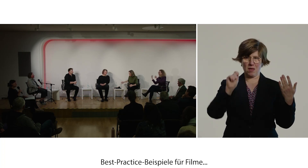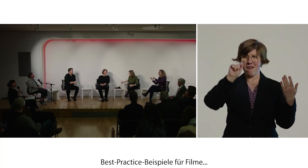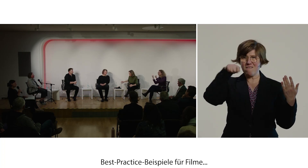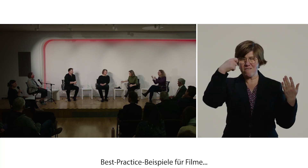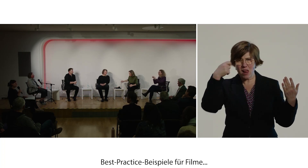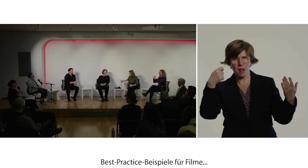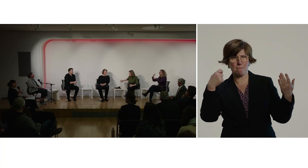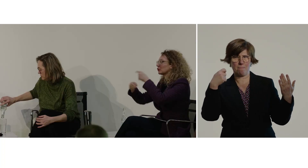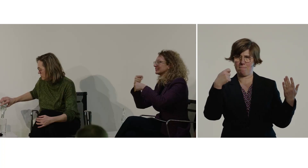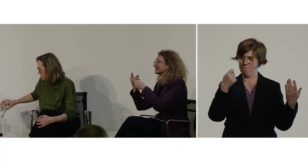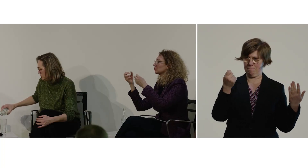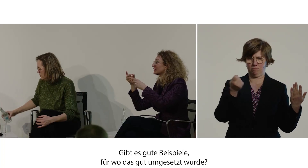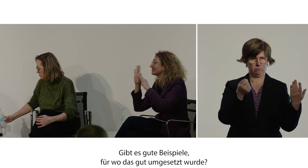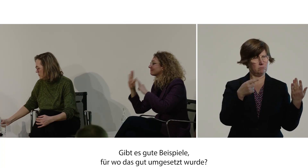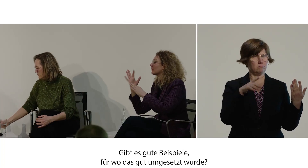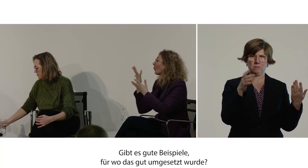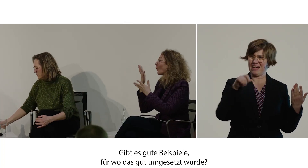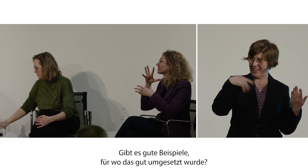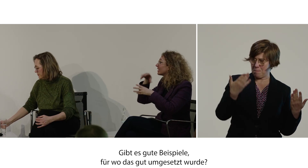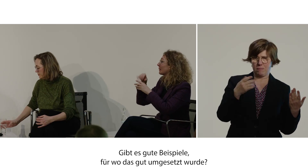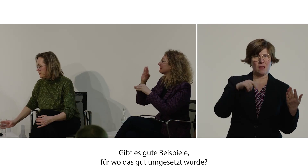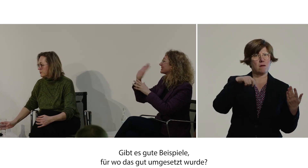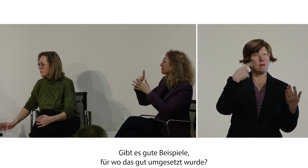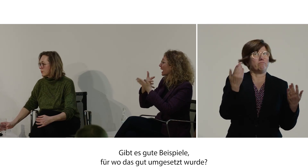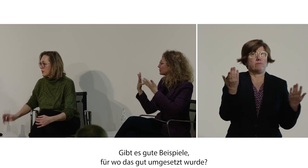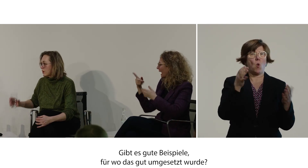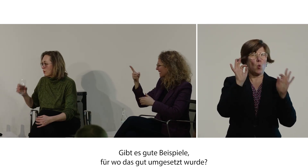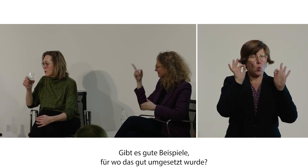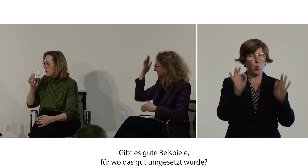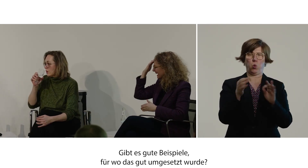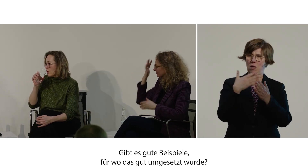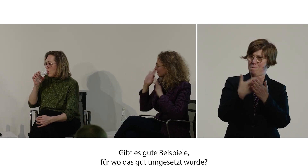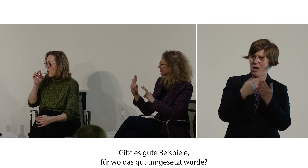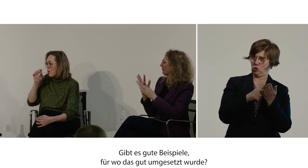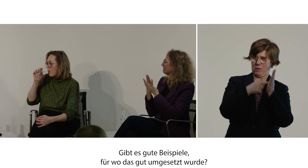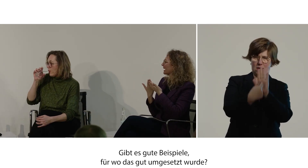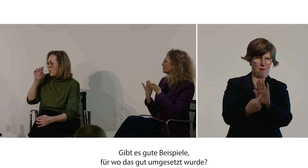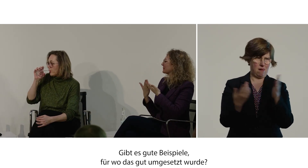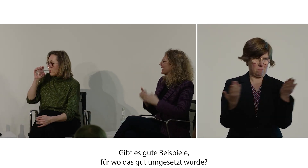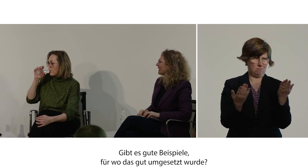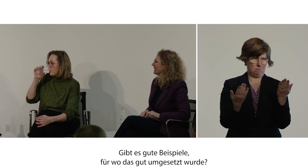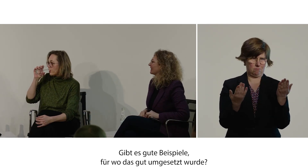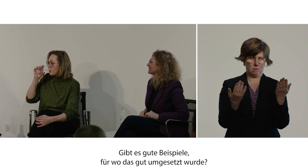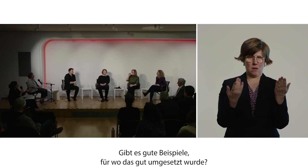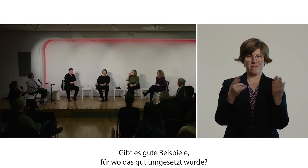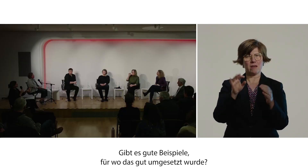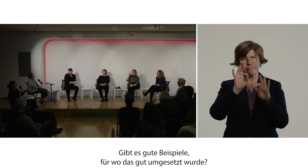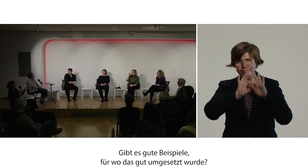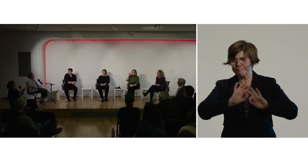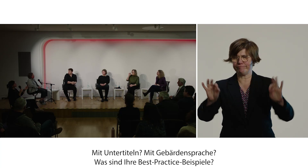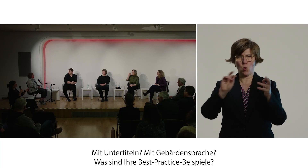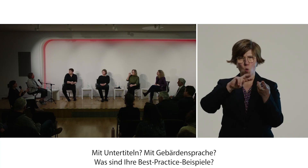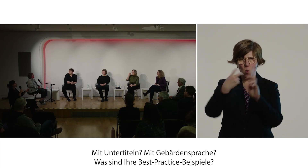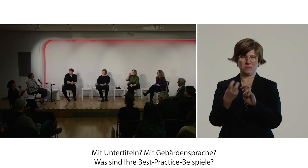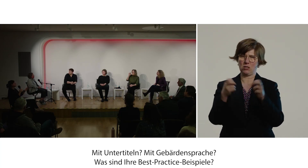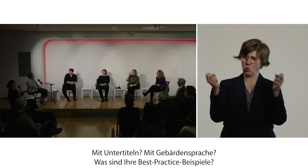Filme für, ja, gibt es wo gute Beispiele für, wo das gut umgesetzt